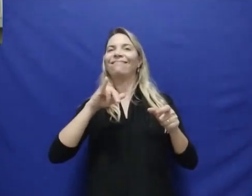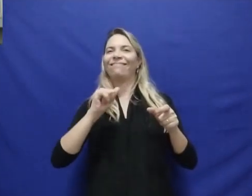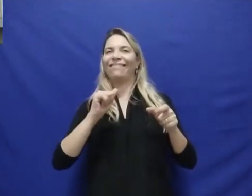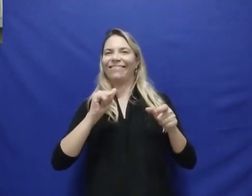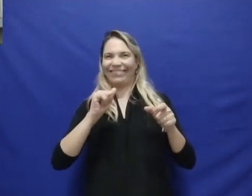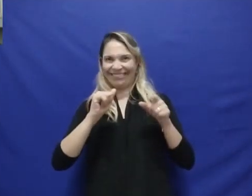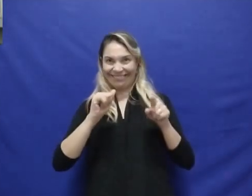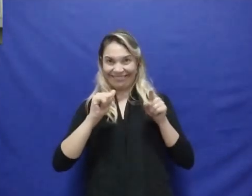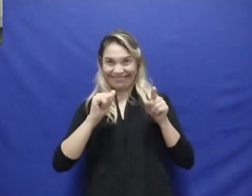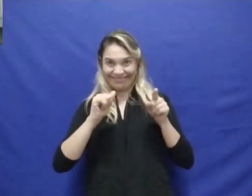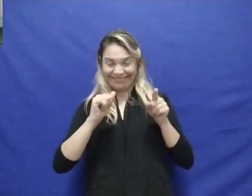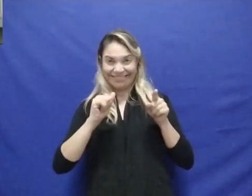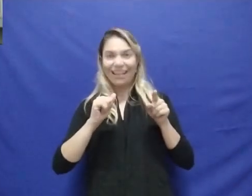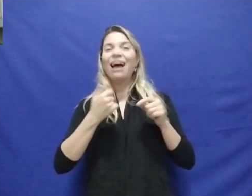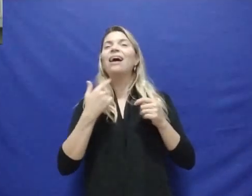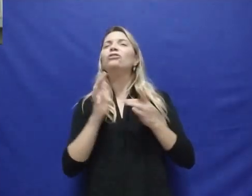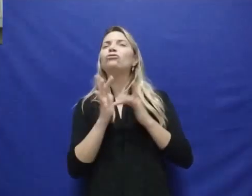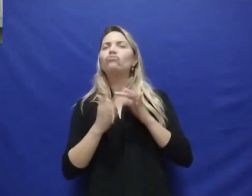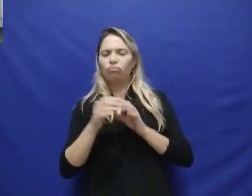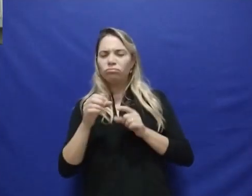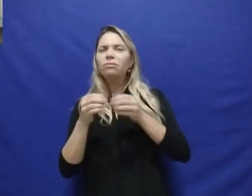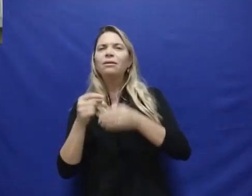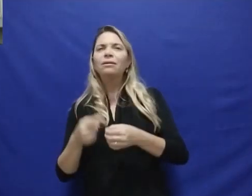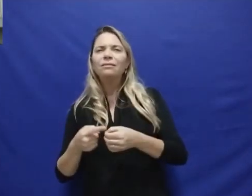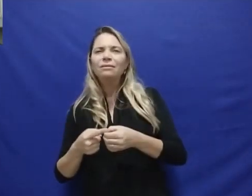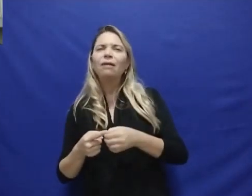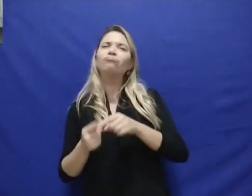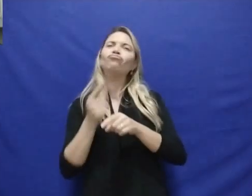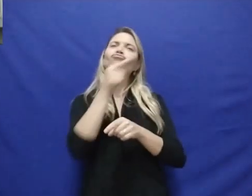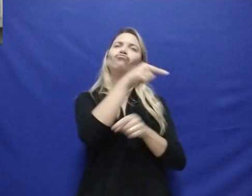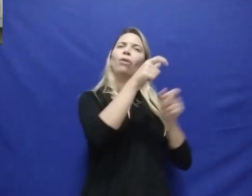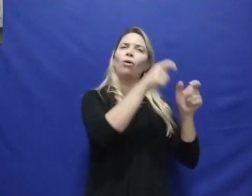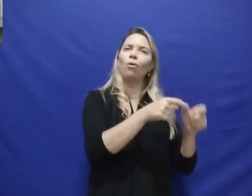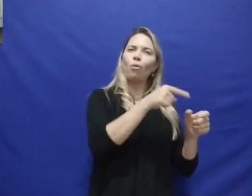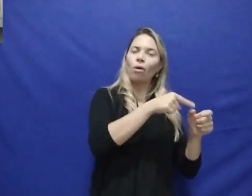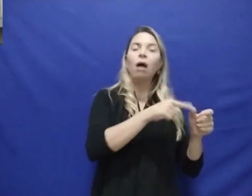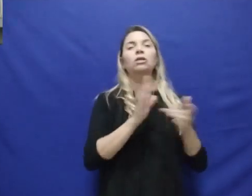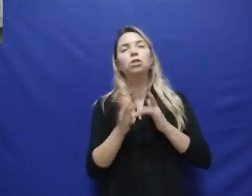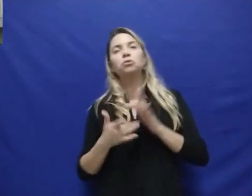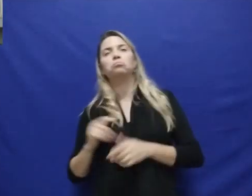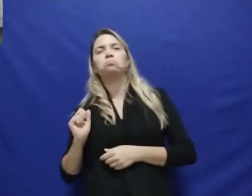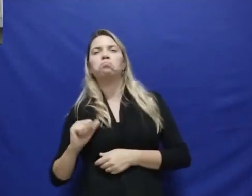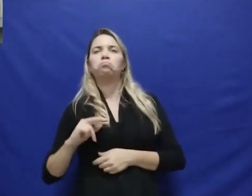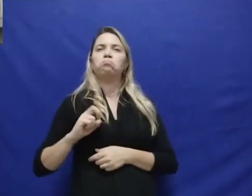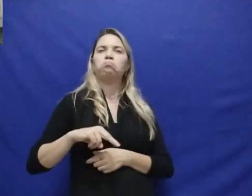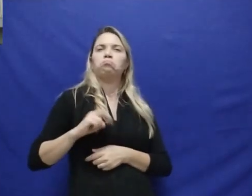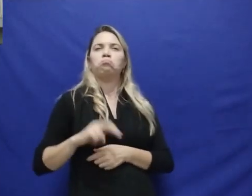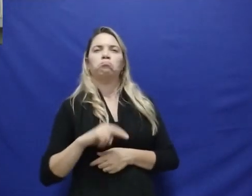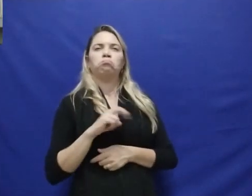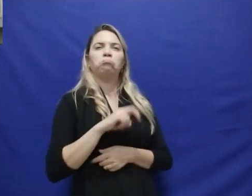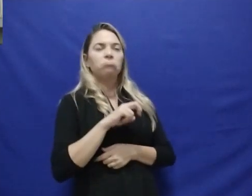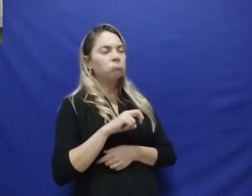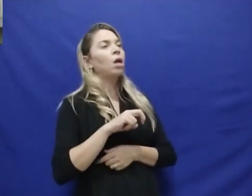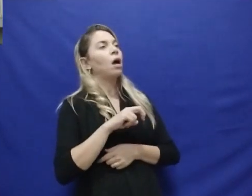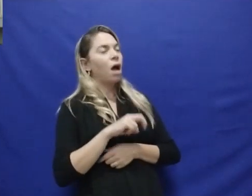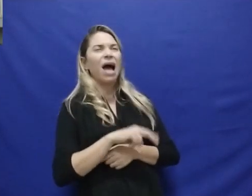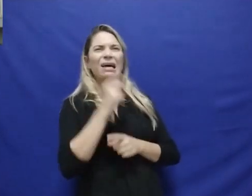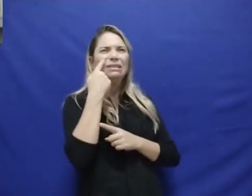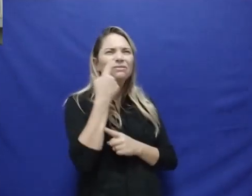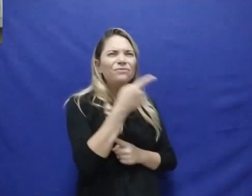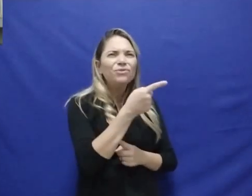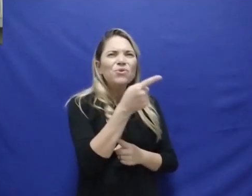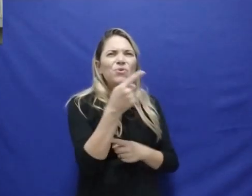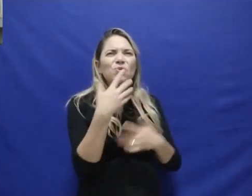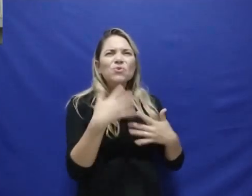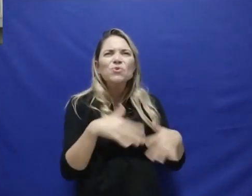de Sicar, na Samaria. Jesus viu vidas carentes, onde outros